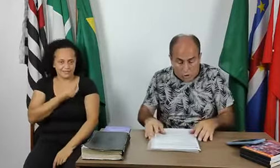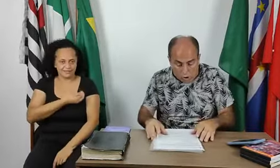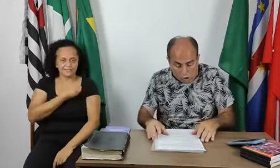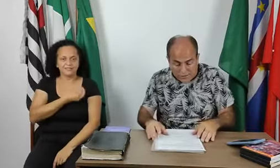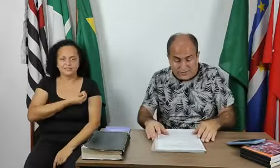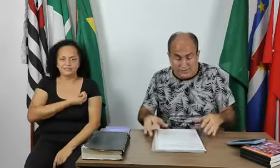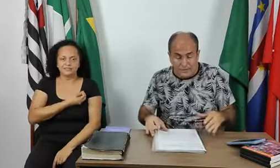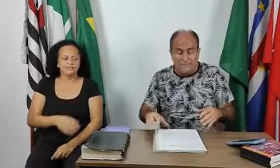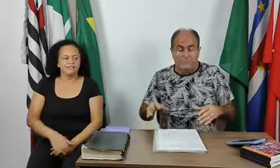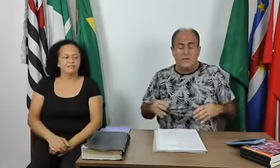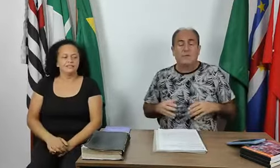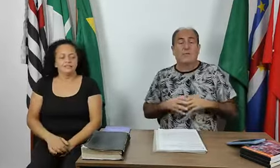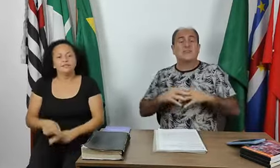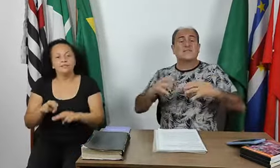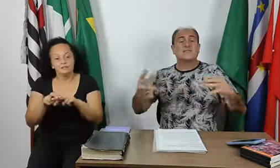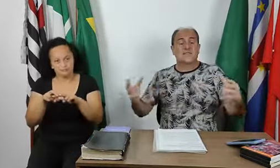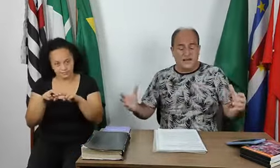Que nós,